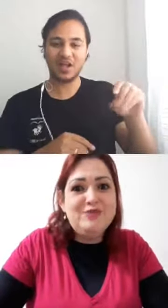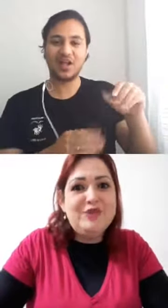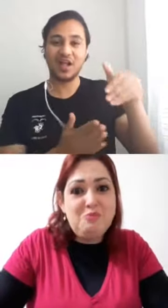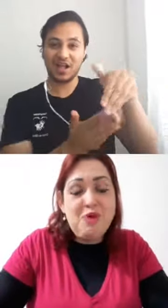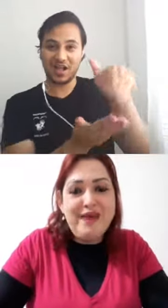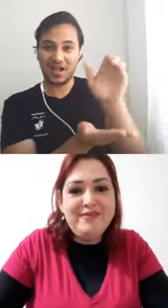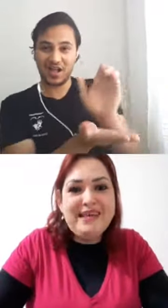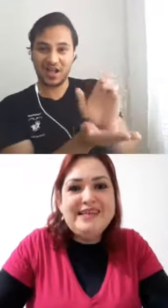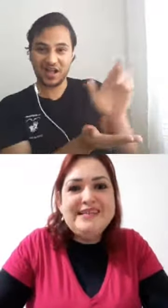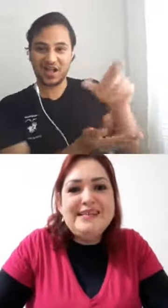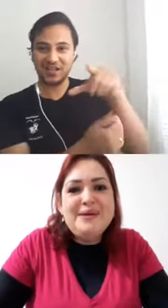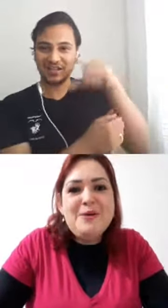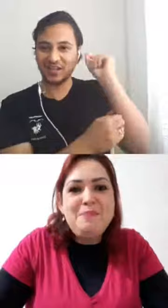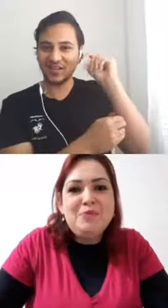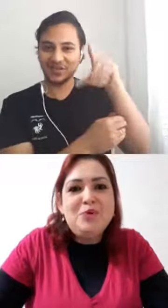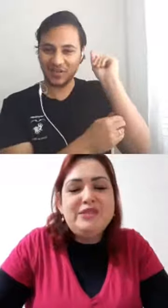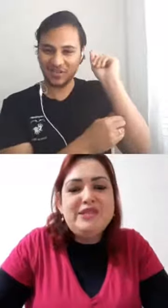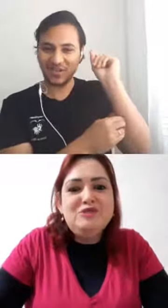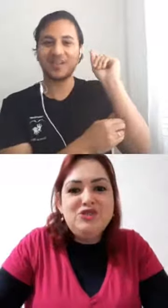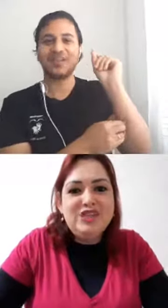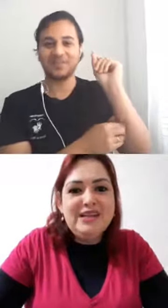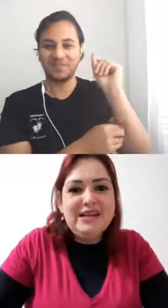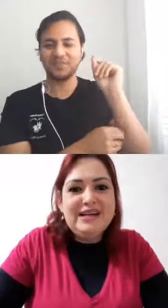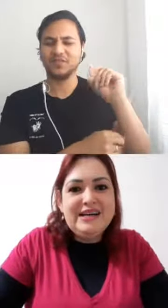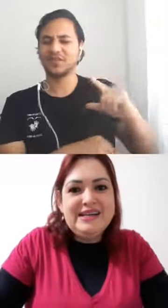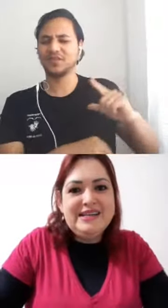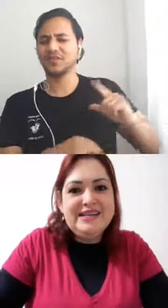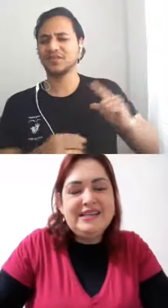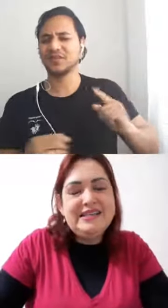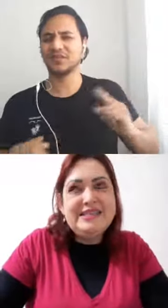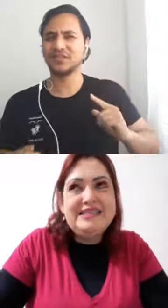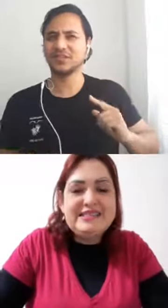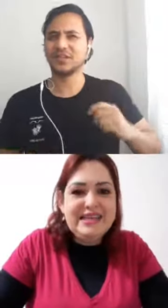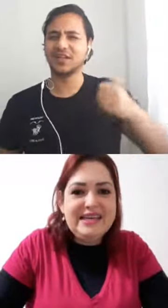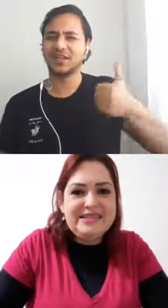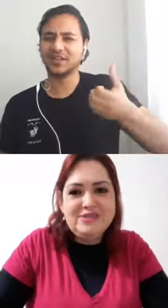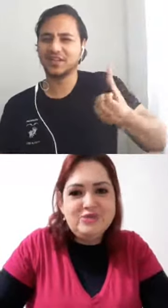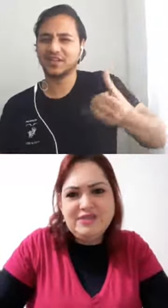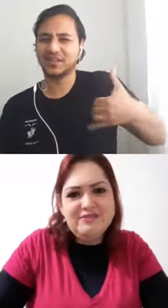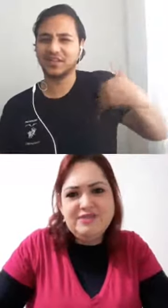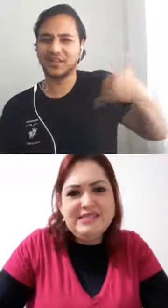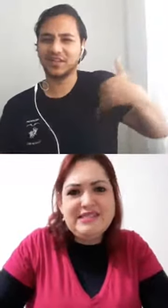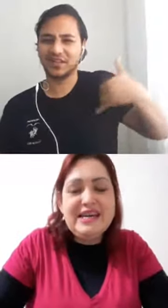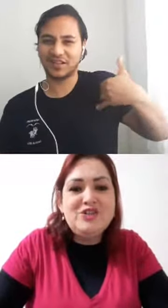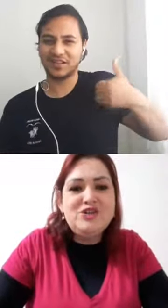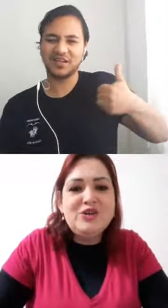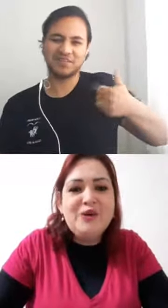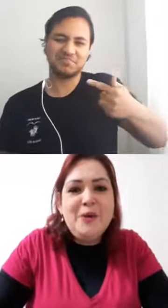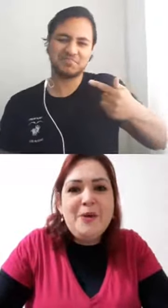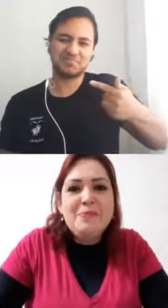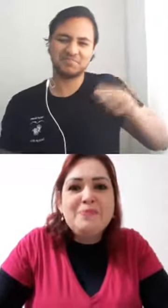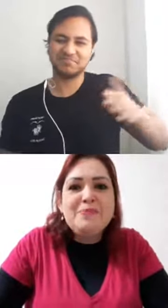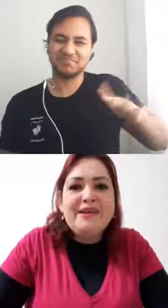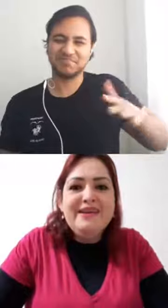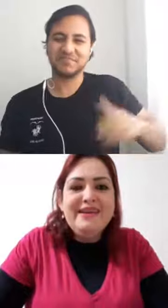em Guarapuava, né? O Rodrigo tinha 16 anos, 17.